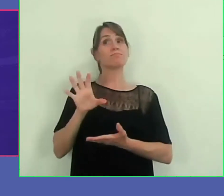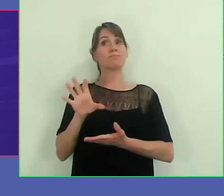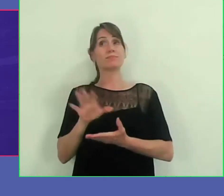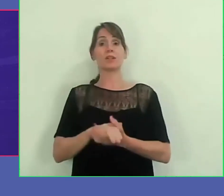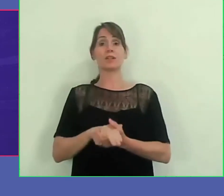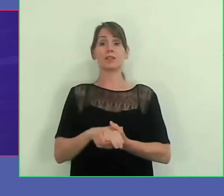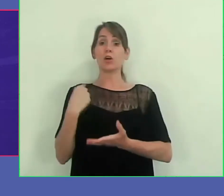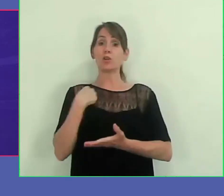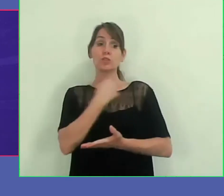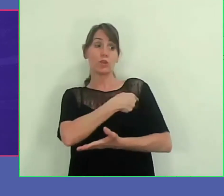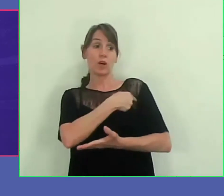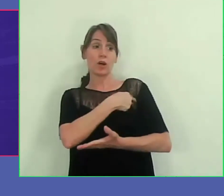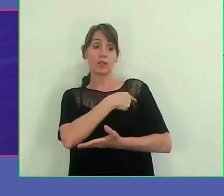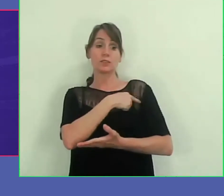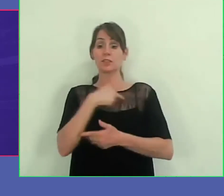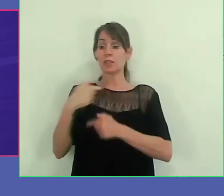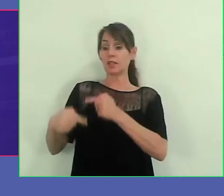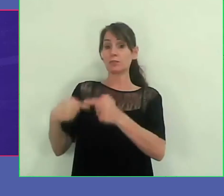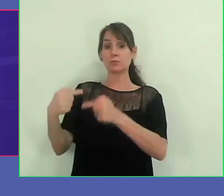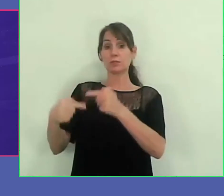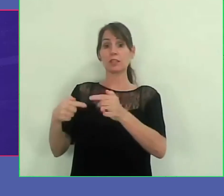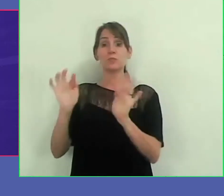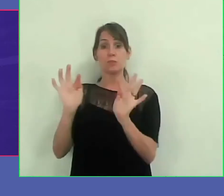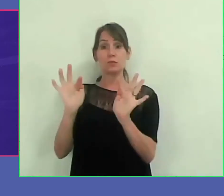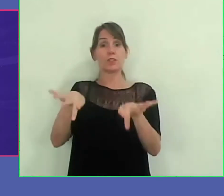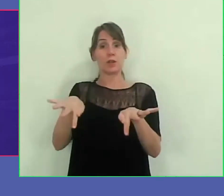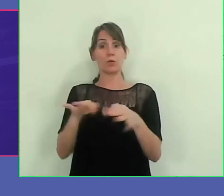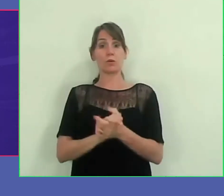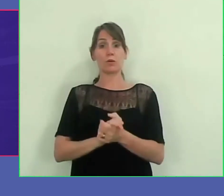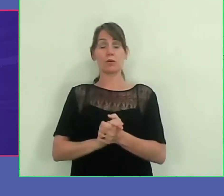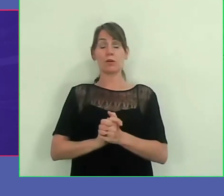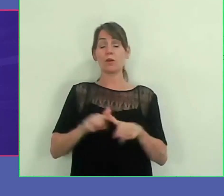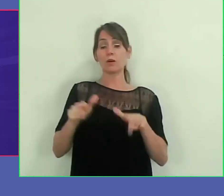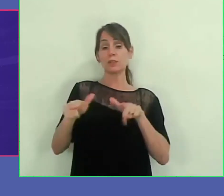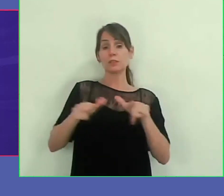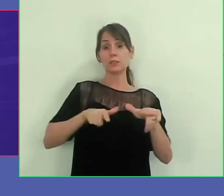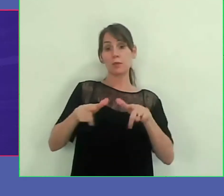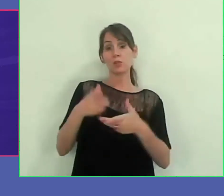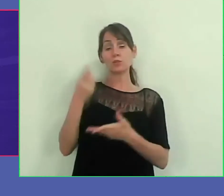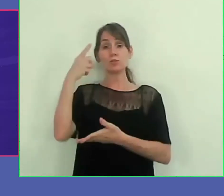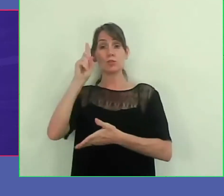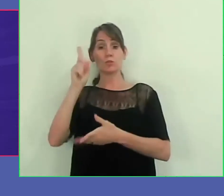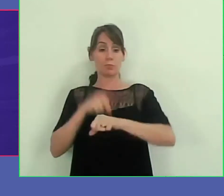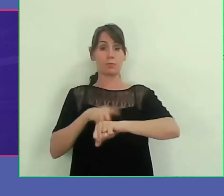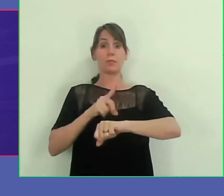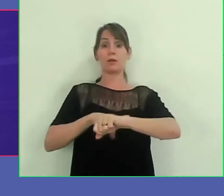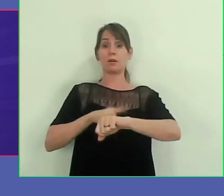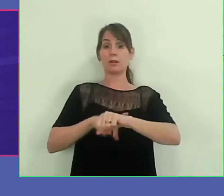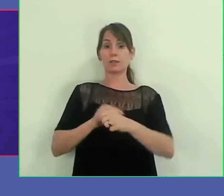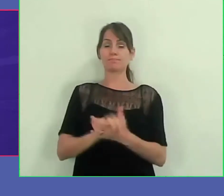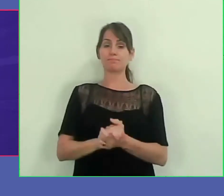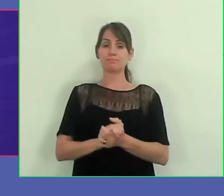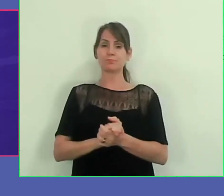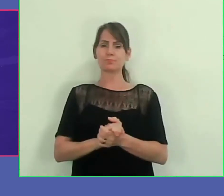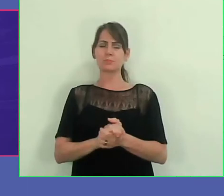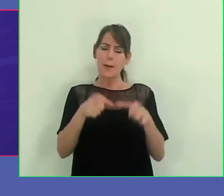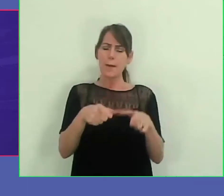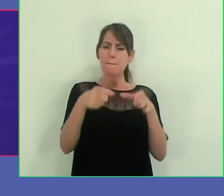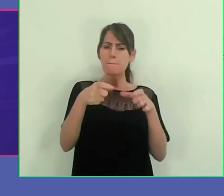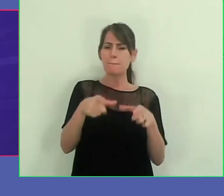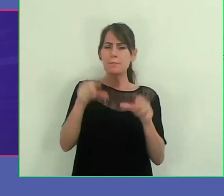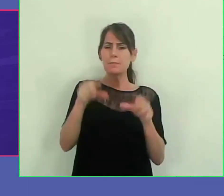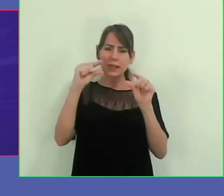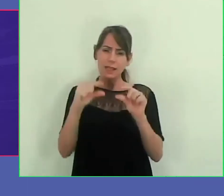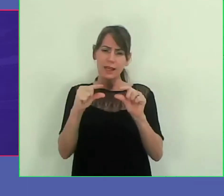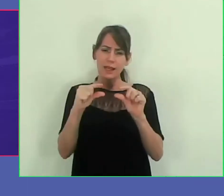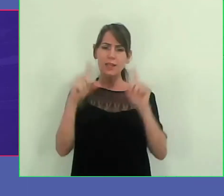geração final, os trabalhadores de última hora, nós somos o pequenino rebanho que o Senhor agraciou a